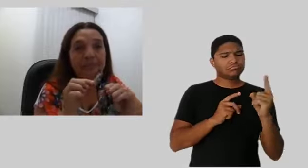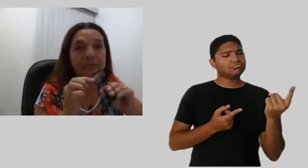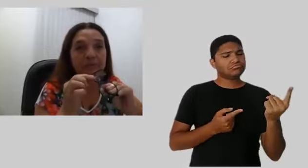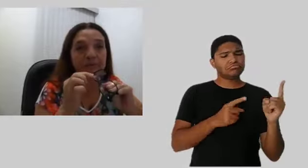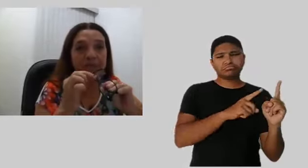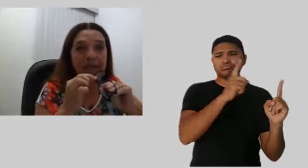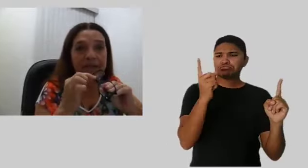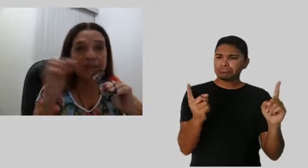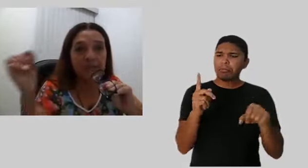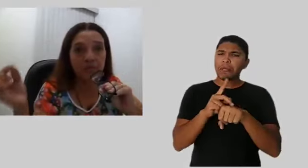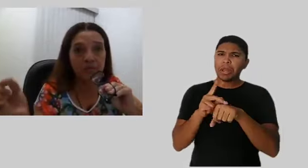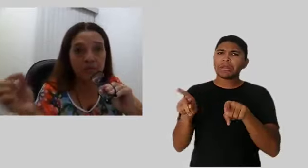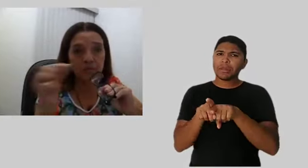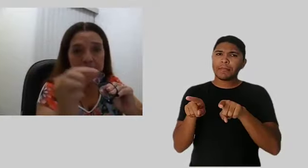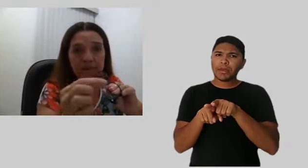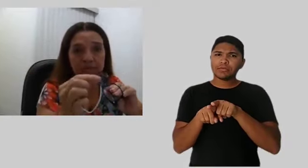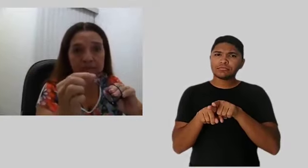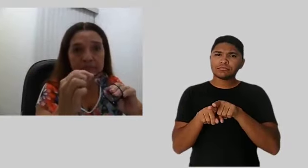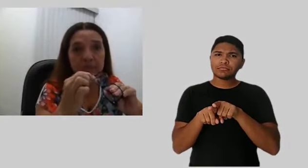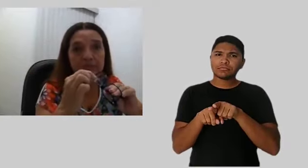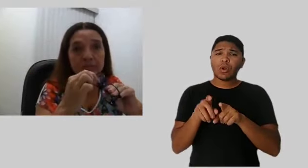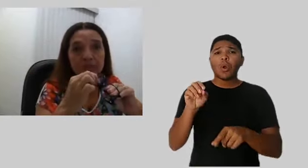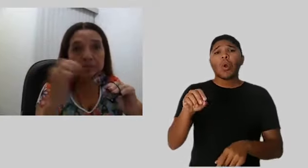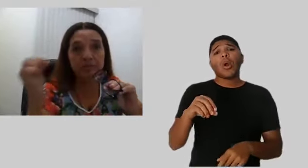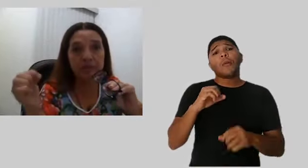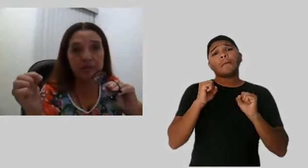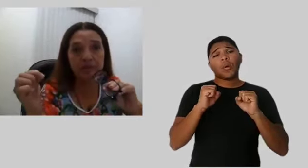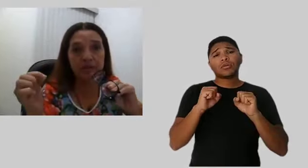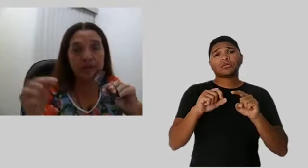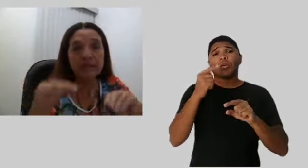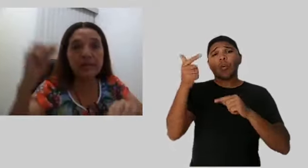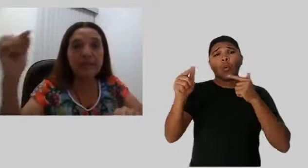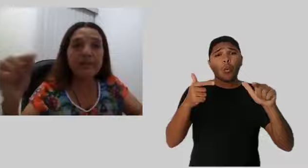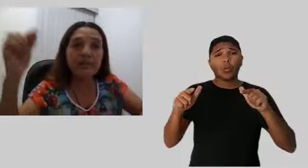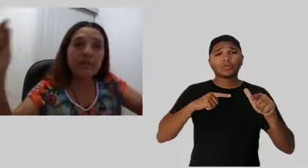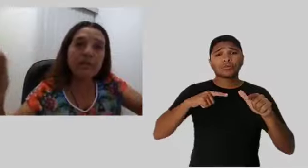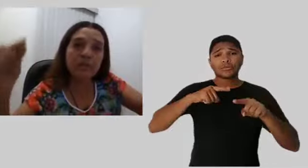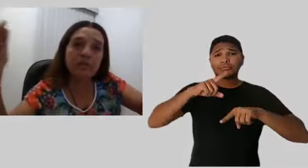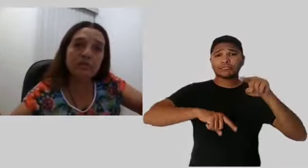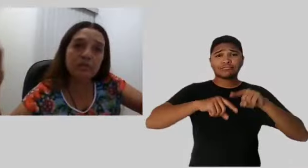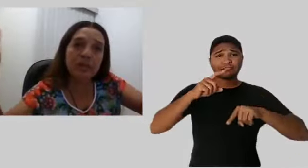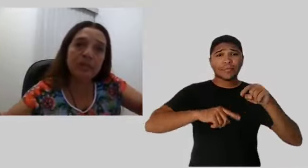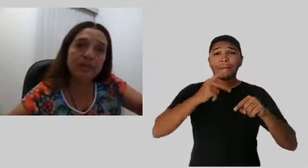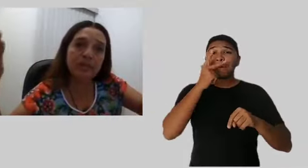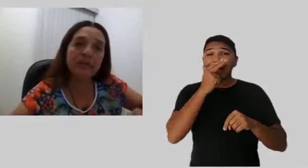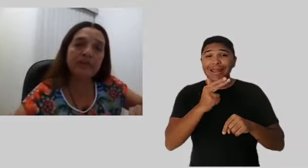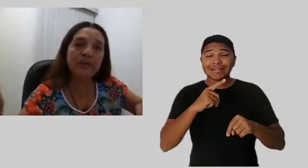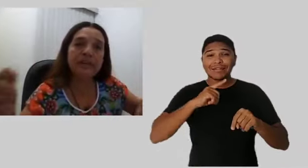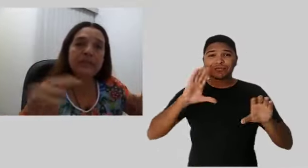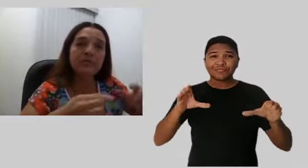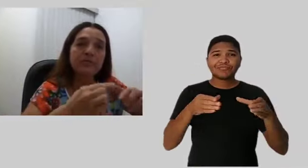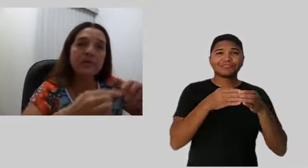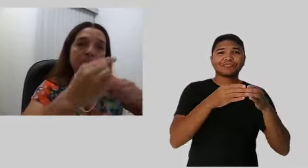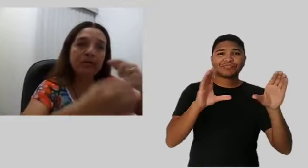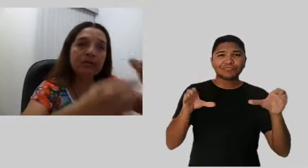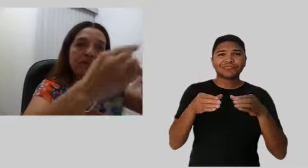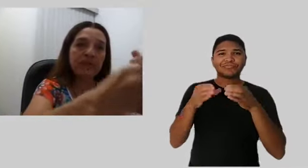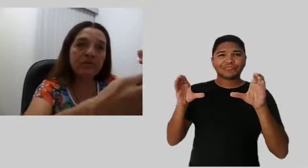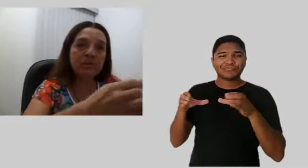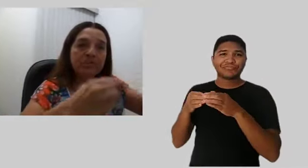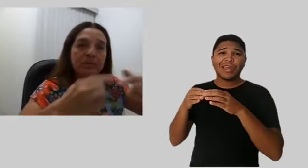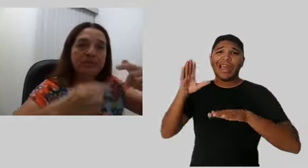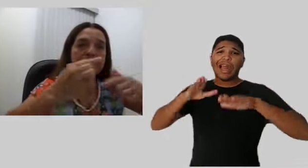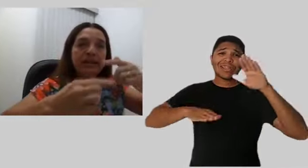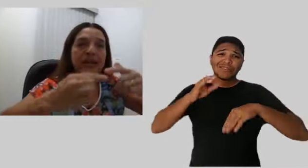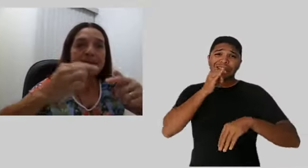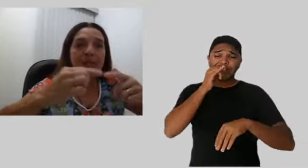né? Aí depois ela pode juntar esse com o outro, ou seja, com o telefone, por conta do vidro. Então, ela vai mudando o elemento que faz ela juntar uma coisa